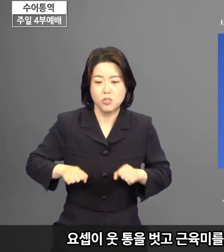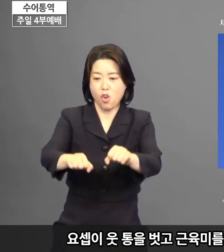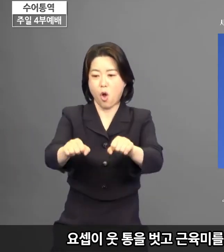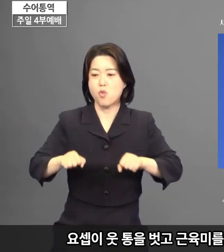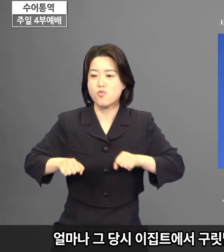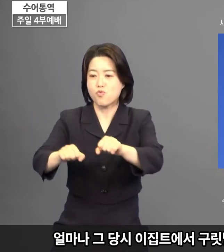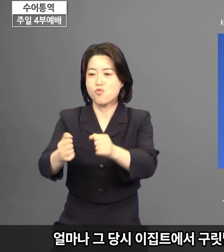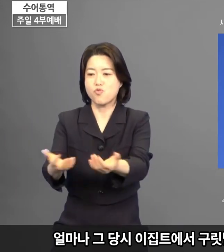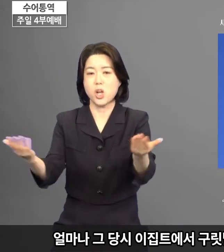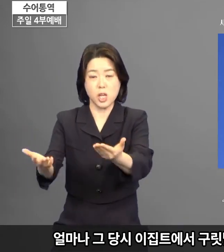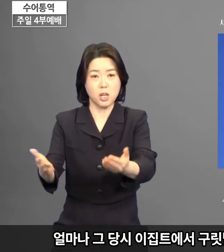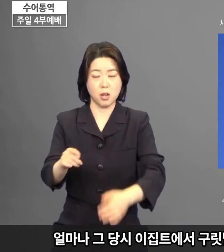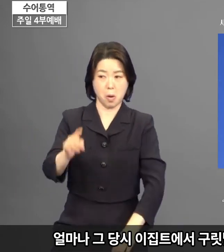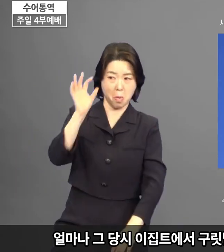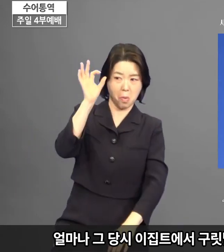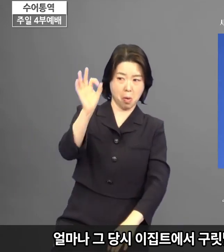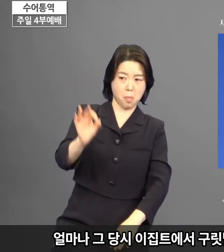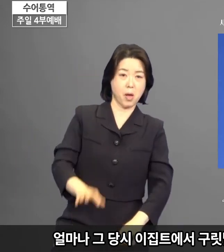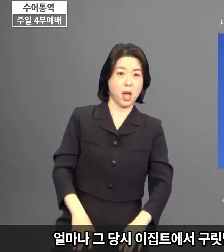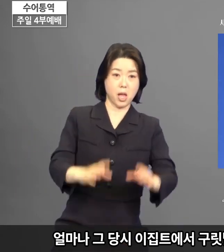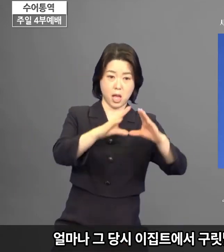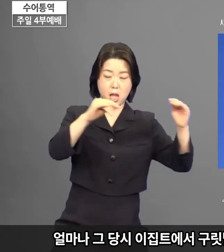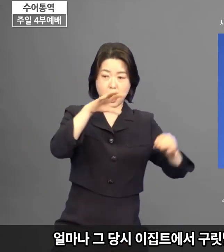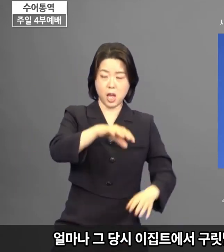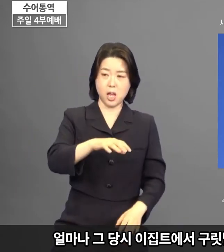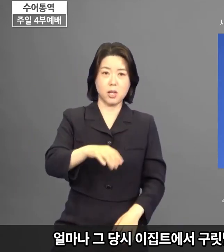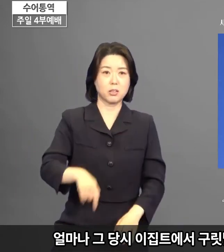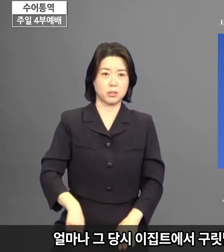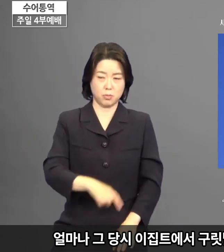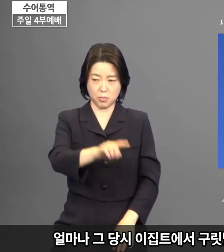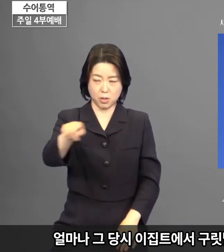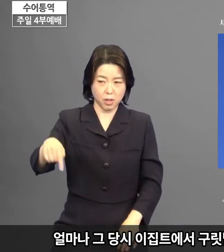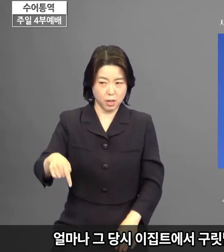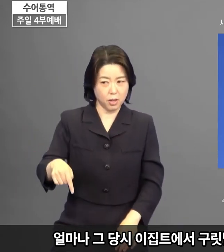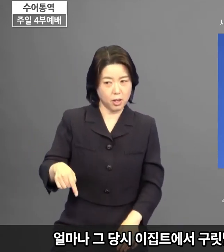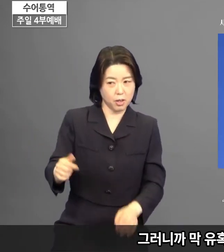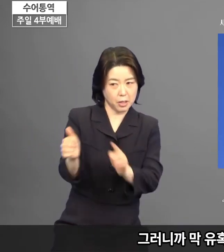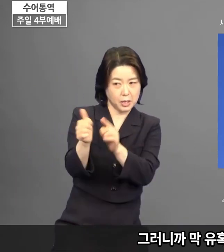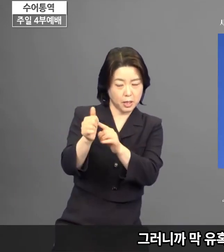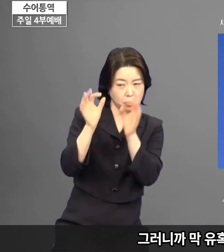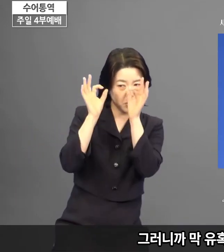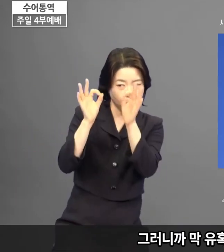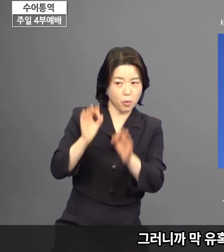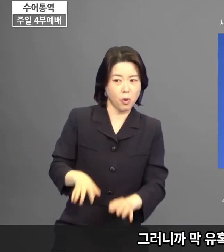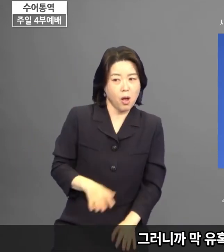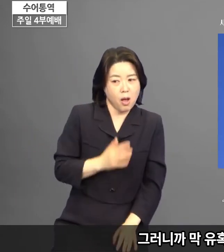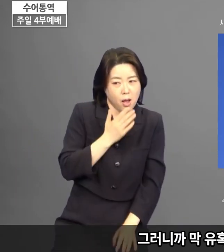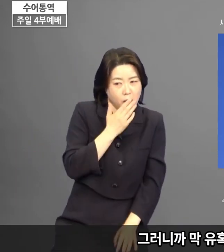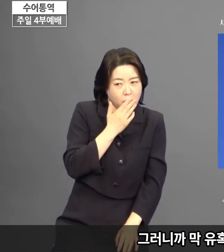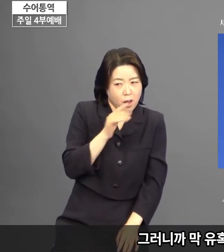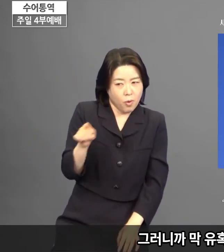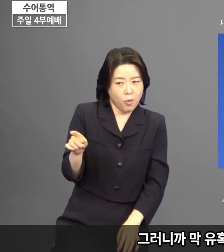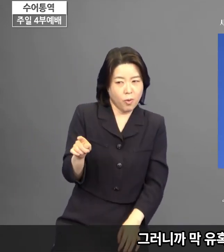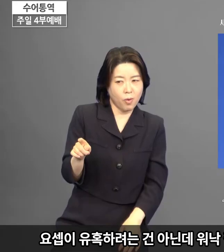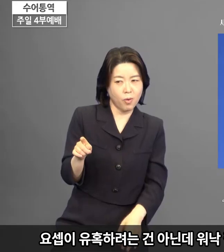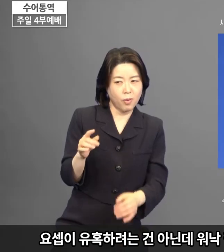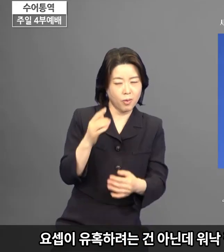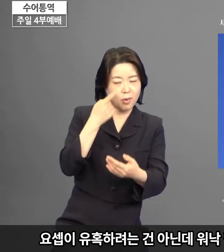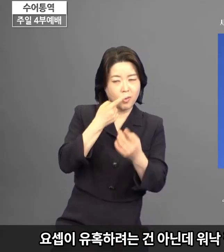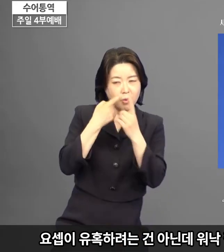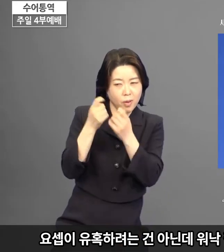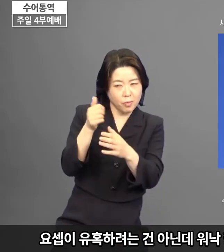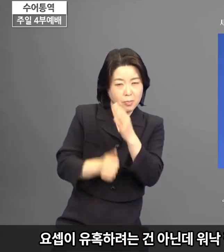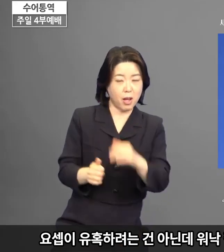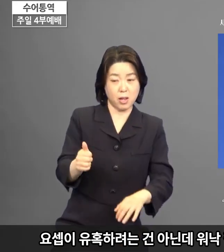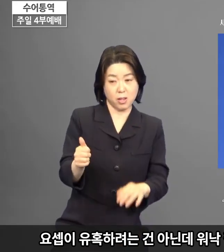총무를 일했으니까 얼마나 그 당시 이집트에서 구릿빛 피부에 뭐 그런지 모르겠지만 그러니까 막 유혹이 막 되는 거예요. 뭐 요셉이